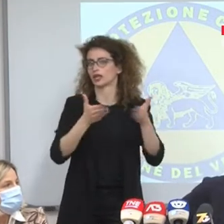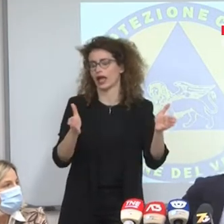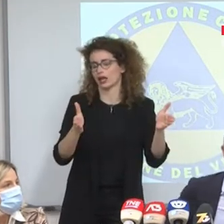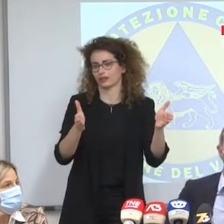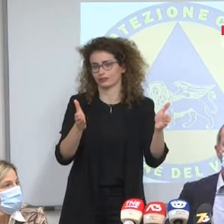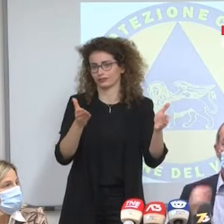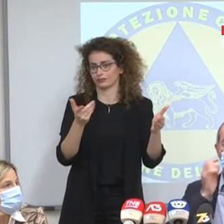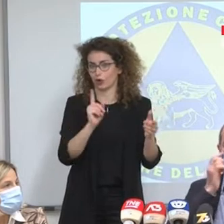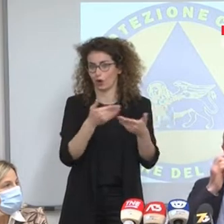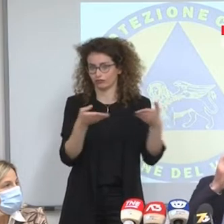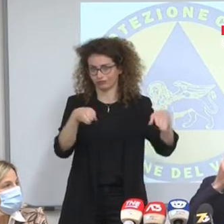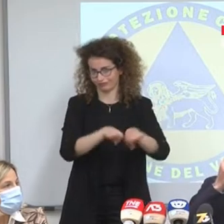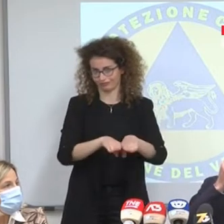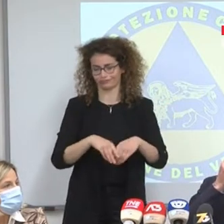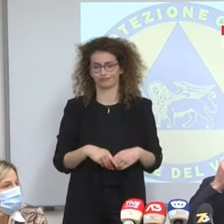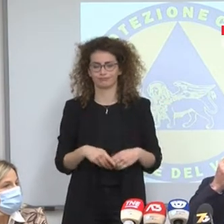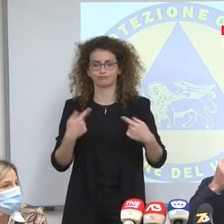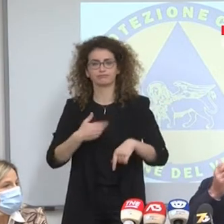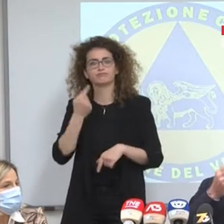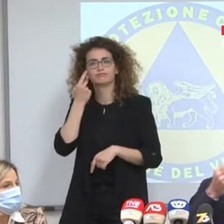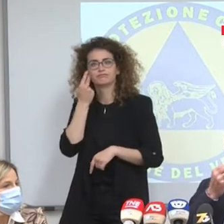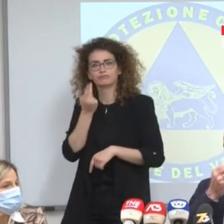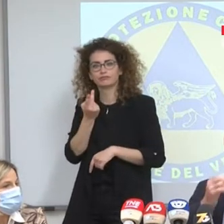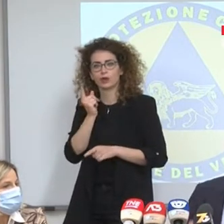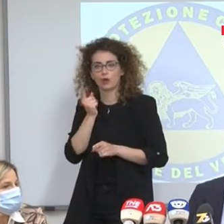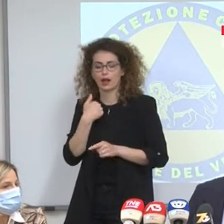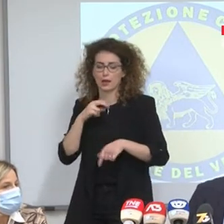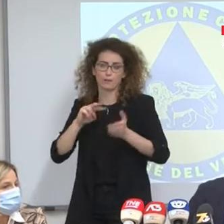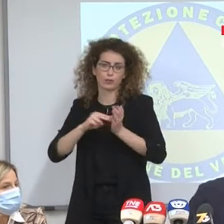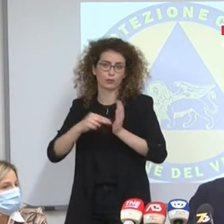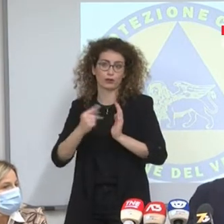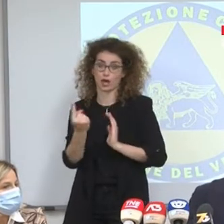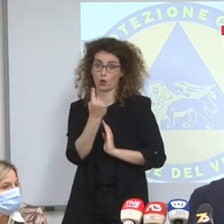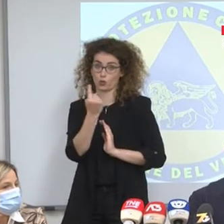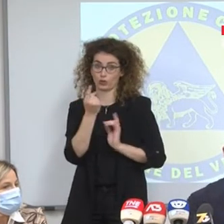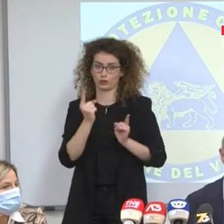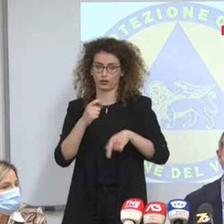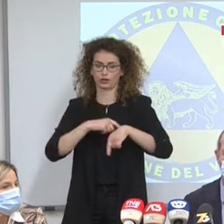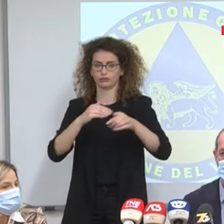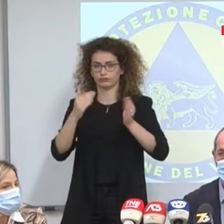dire. Quindi io ci vedo solo un problema nel mantenere il coprifuoco,